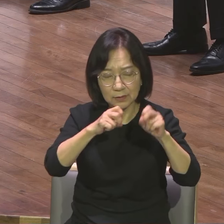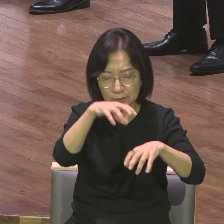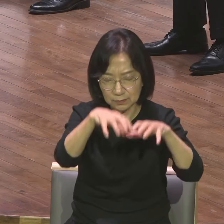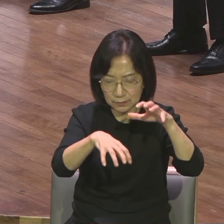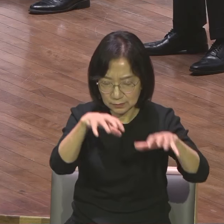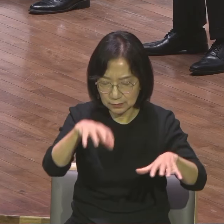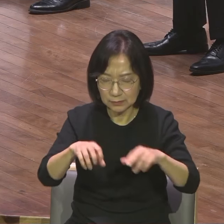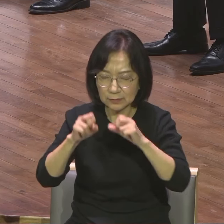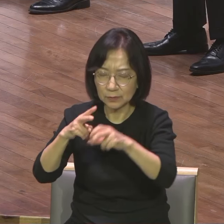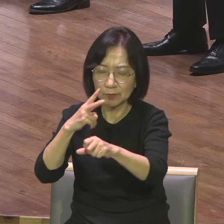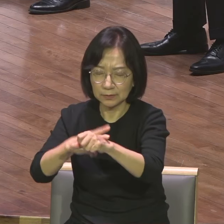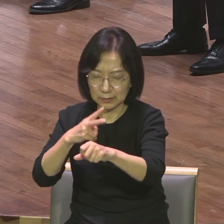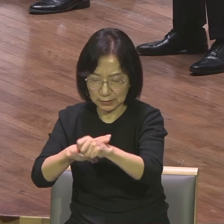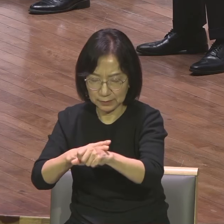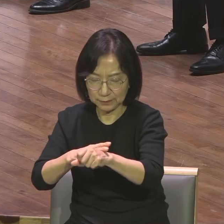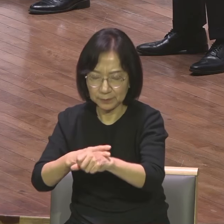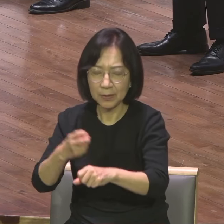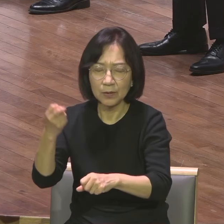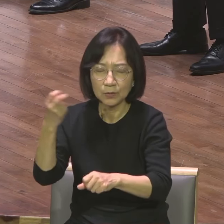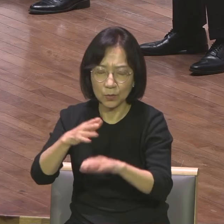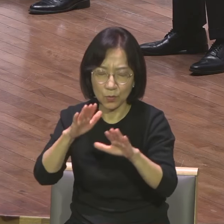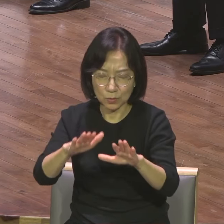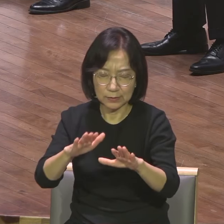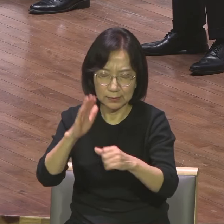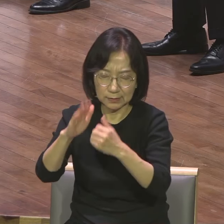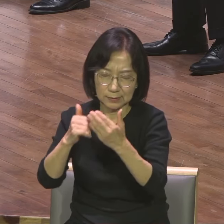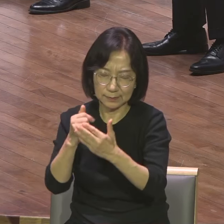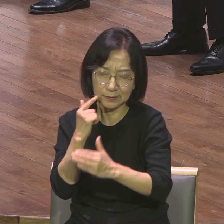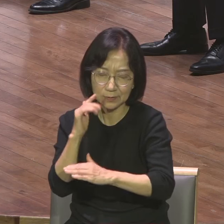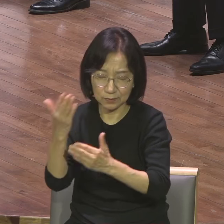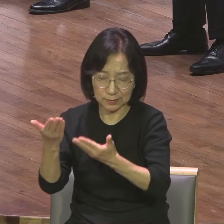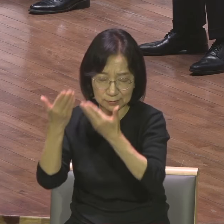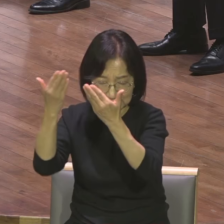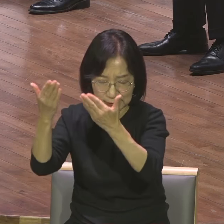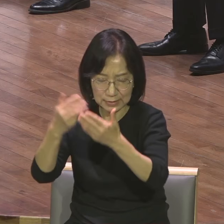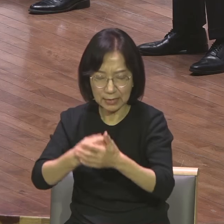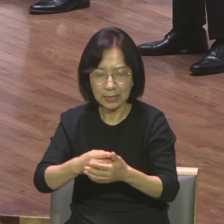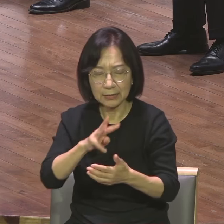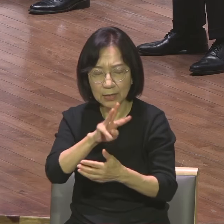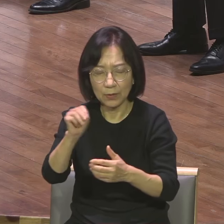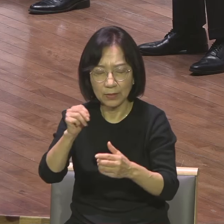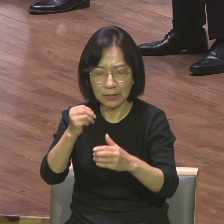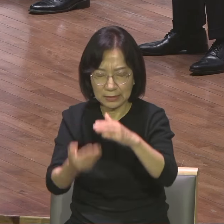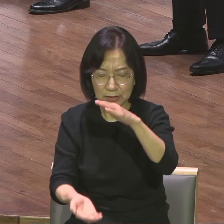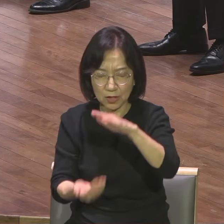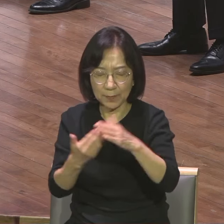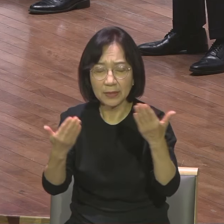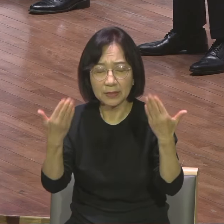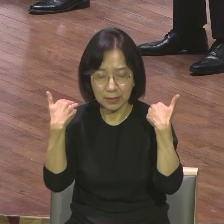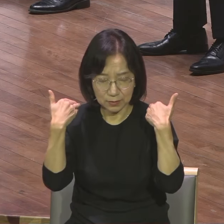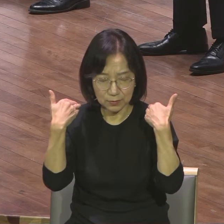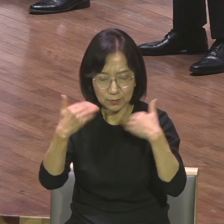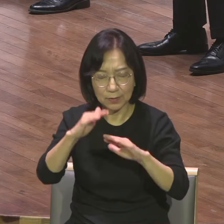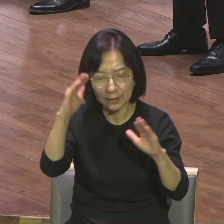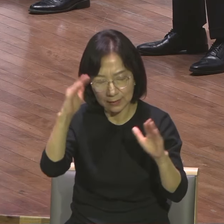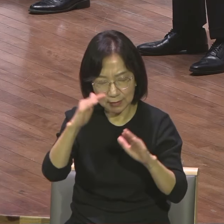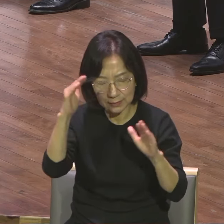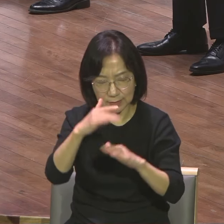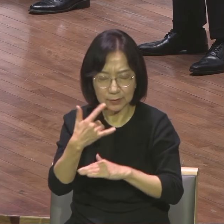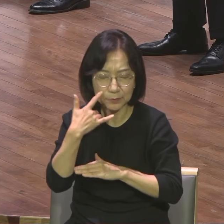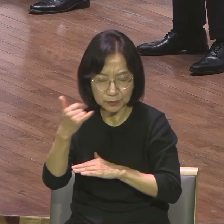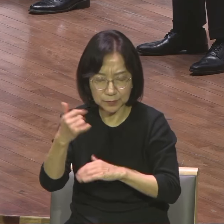또 오늘 기간 발표를 통하여 하나님께 영광 돌린 예원 서미스쿨 렘넌트들과 교사와 학부모들